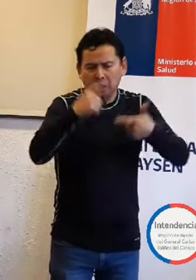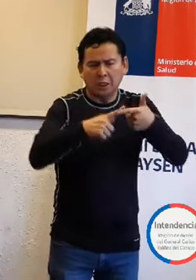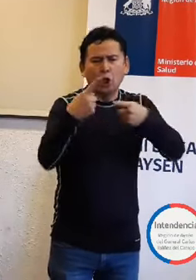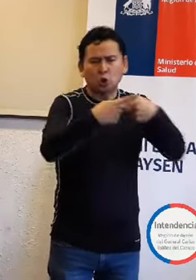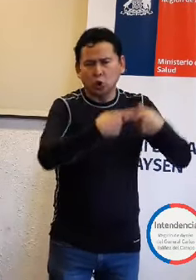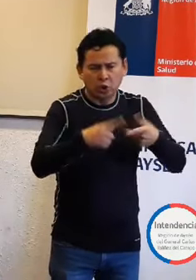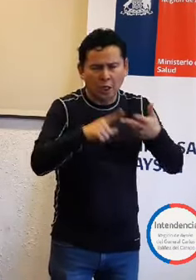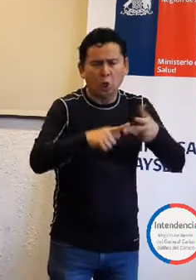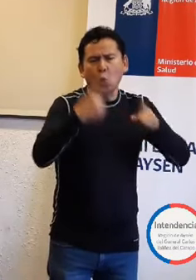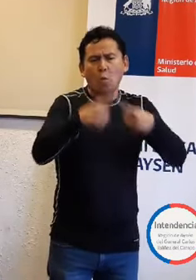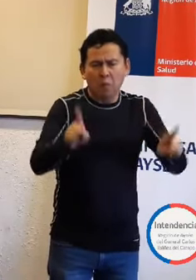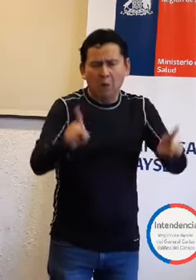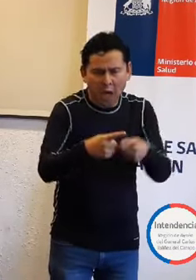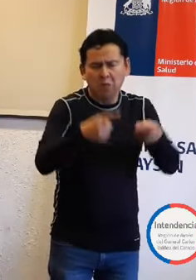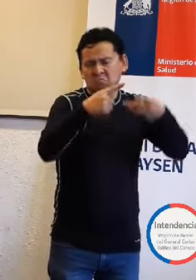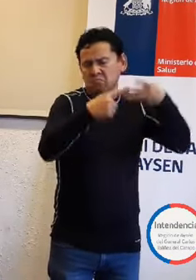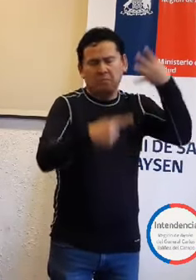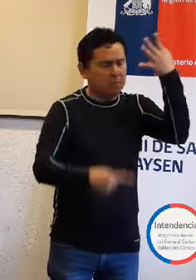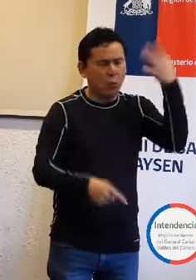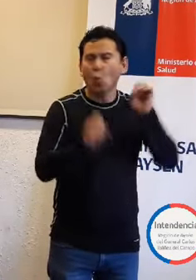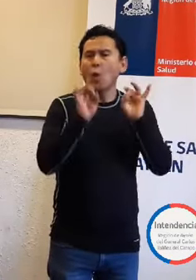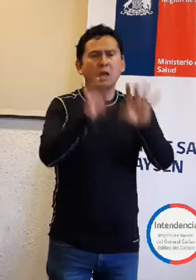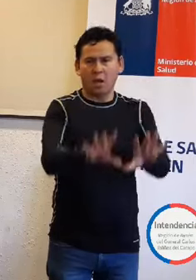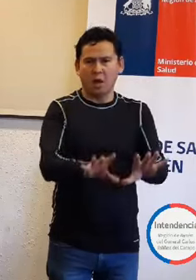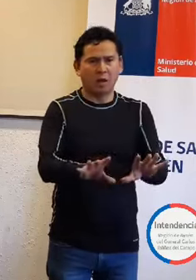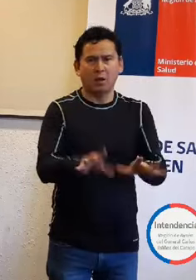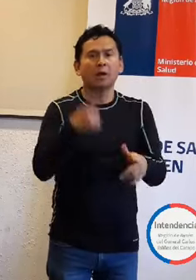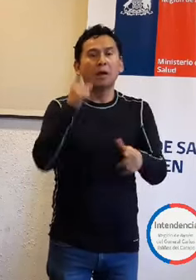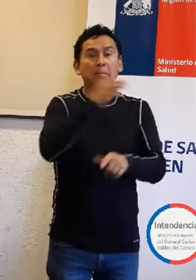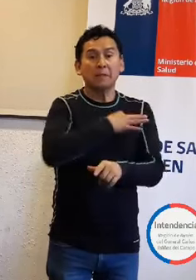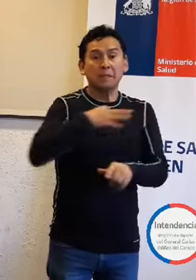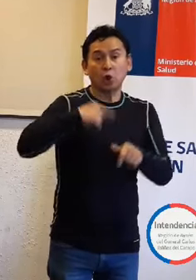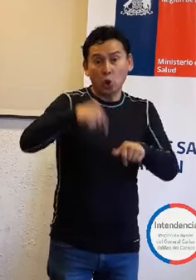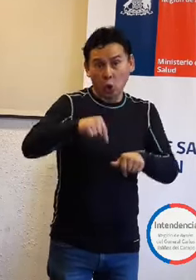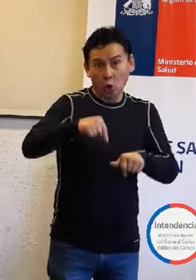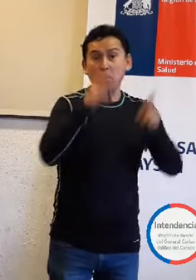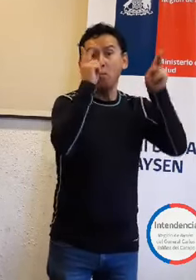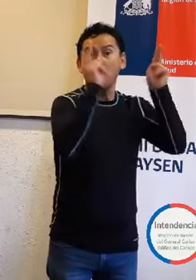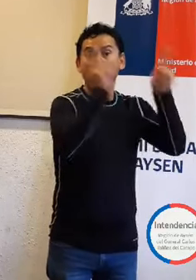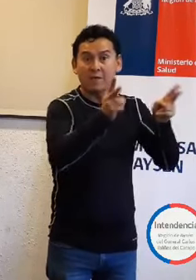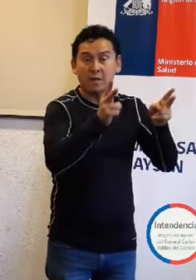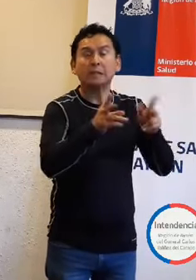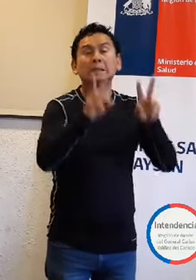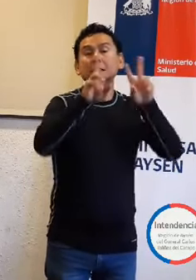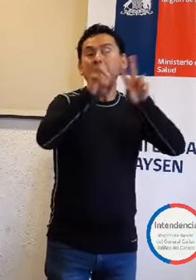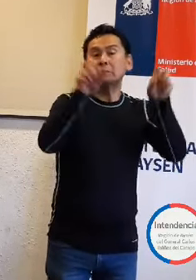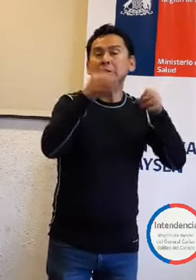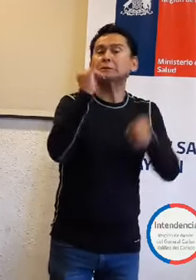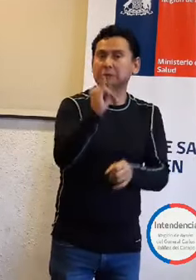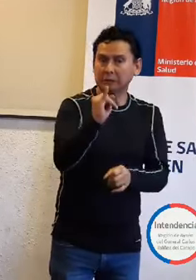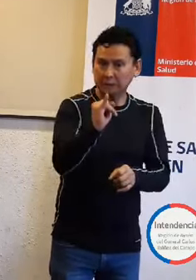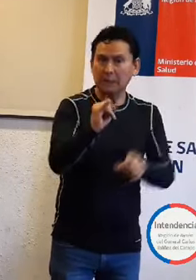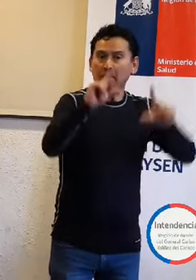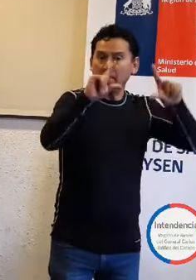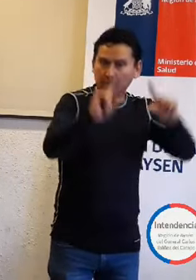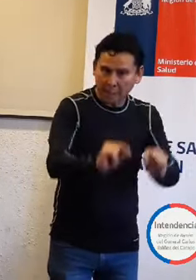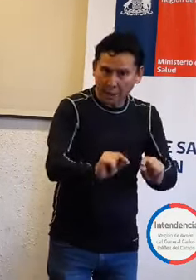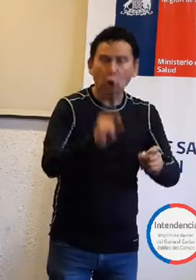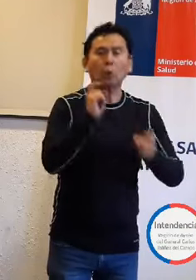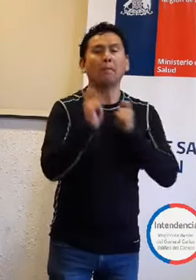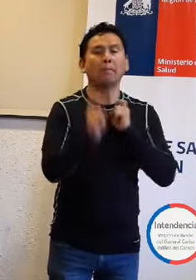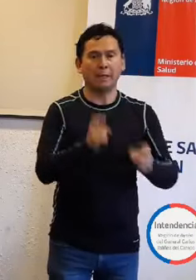social sea cumpleaños, sea un evento, sea lo que sea. Hoy día lo que el Ministerio quiere prohibir son efectivamente disminuir el